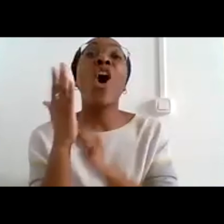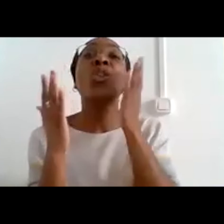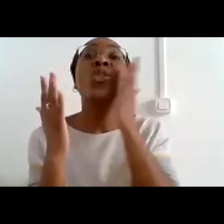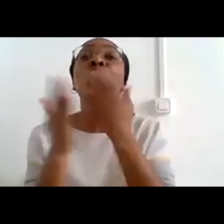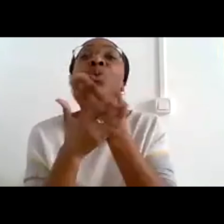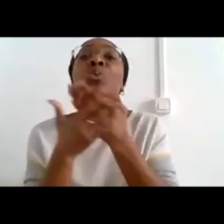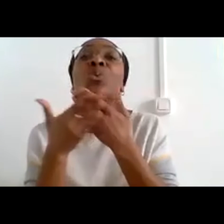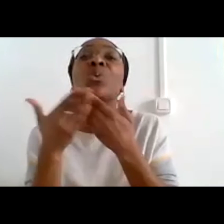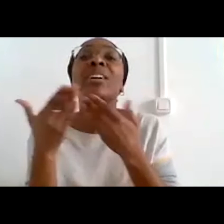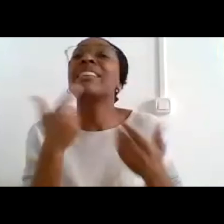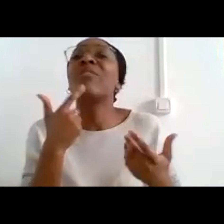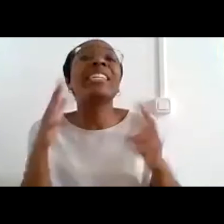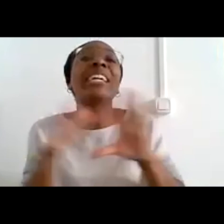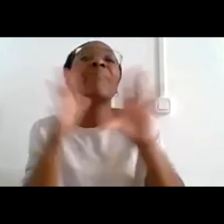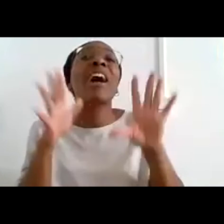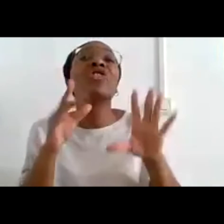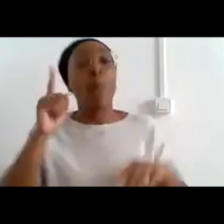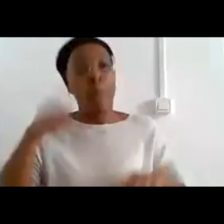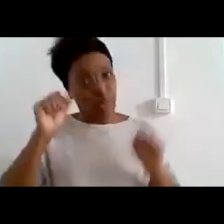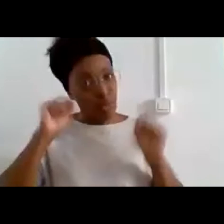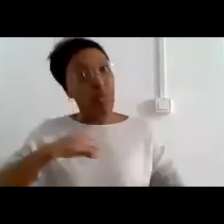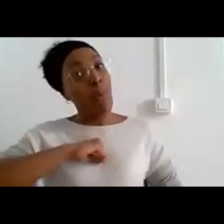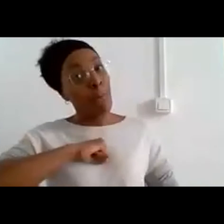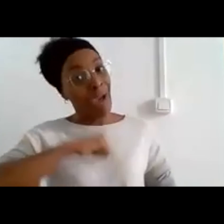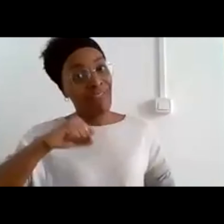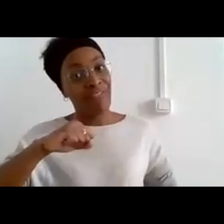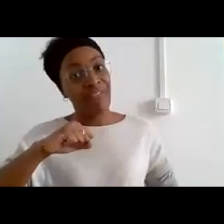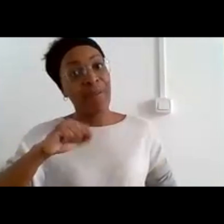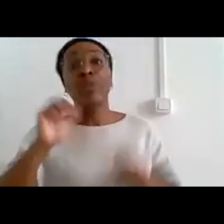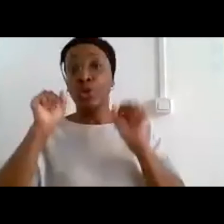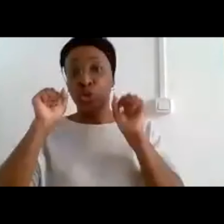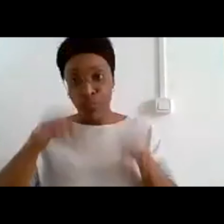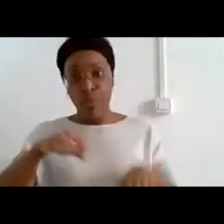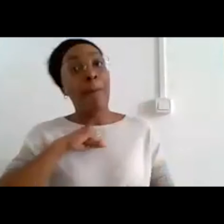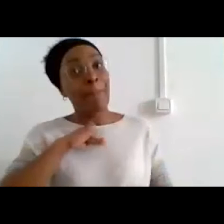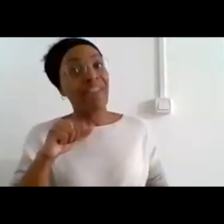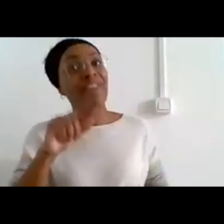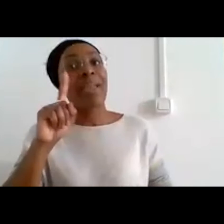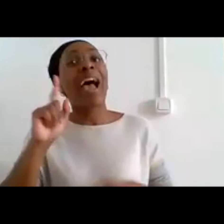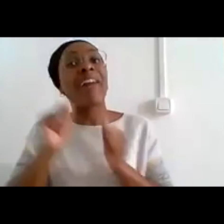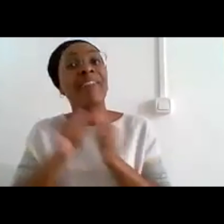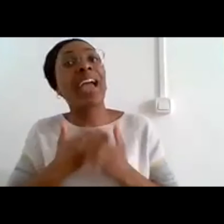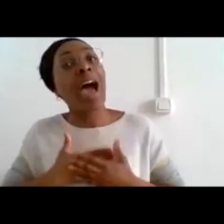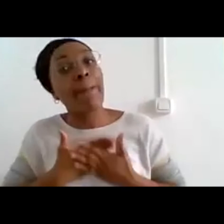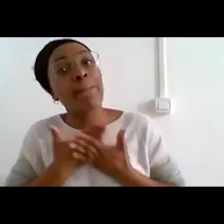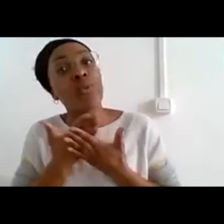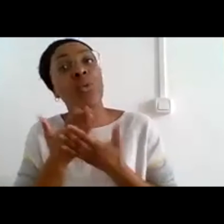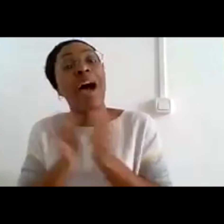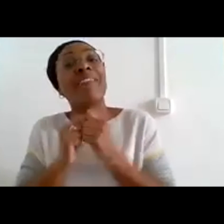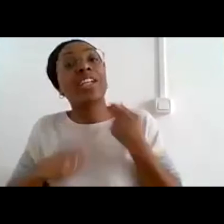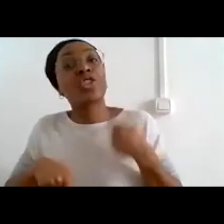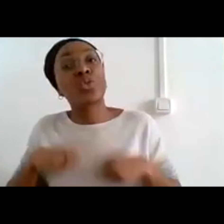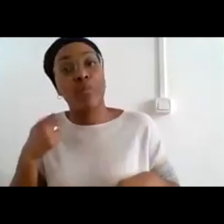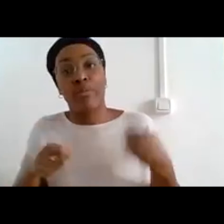tuer la personne. Faisons attention, frères et sœurs. Faisons attention à nos attitudes. Parce que premièrement, c'est